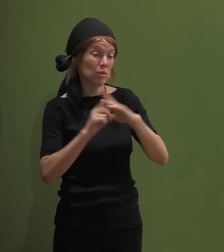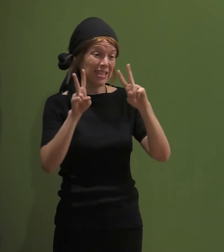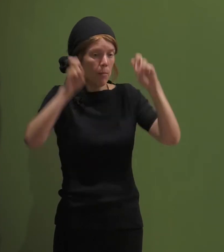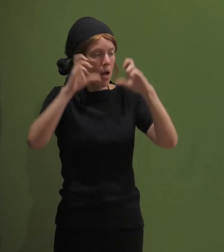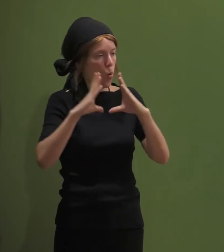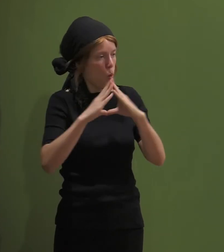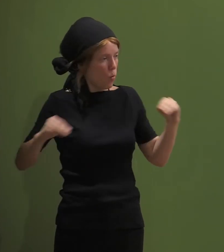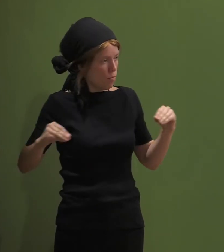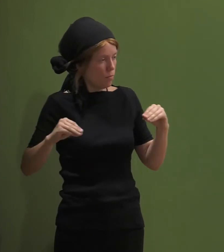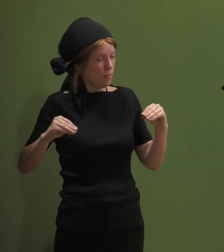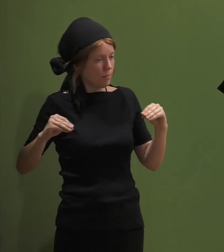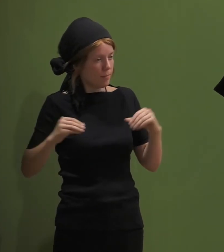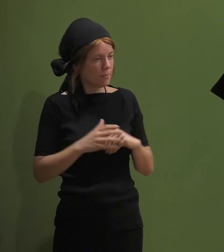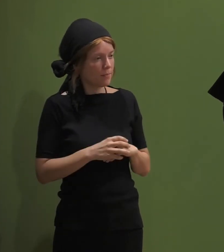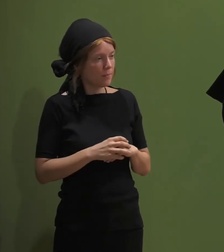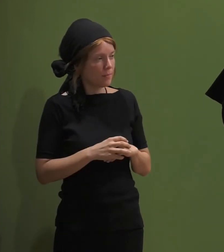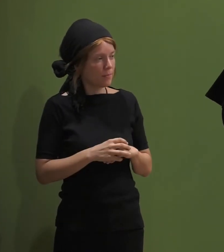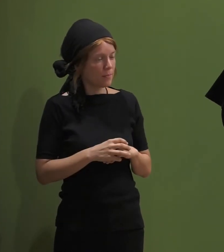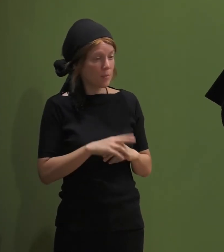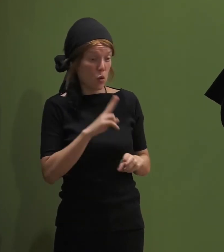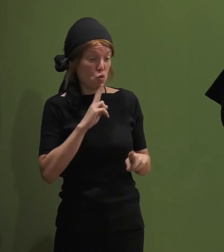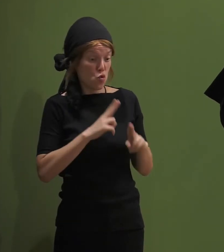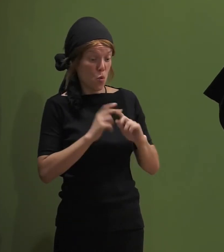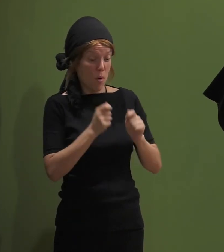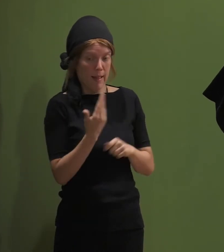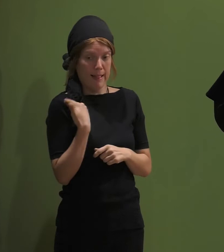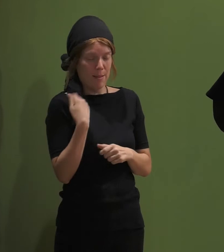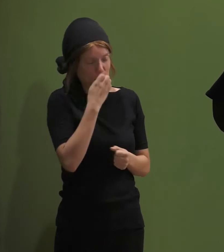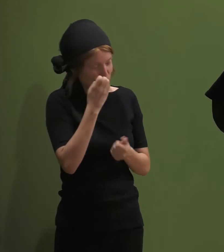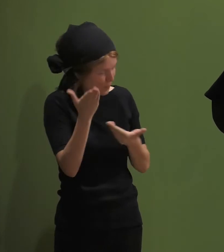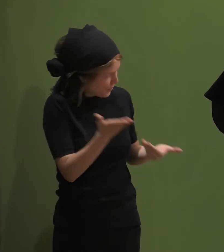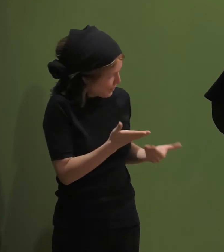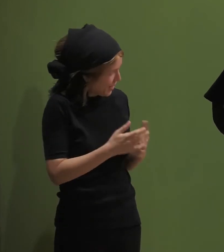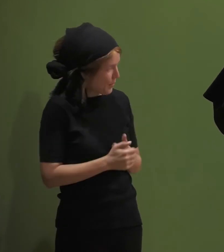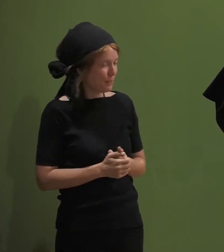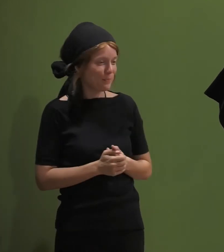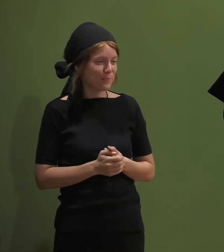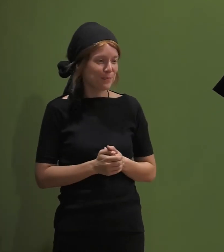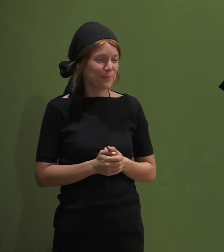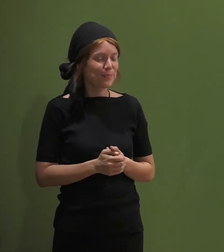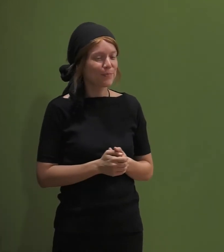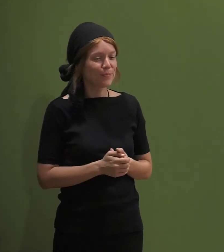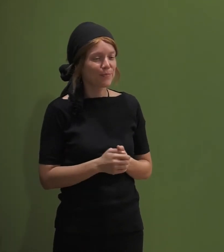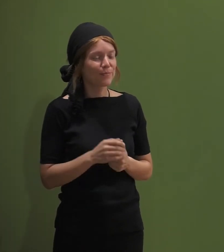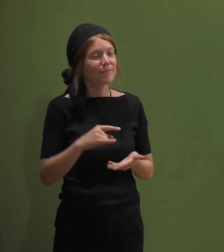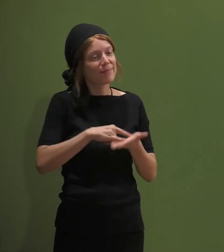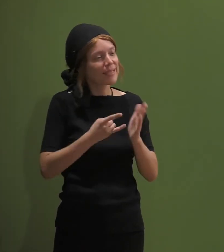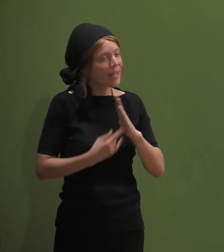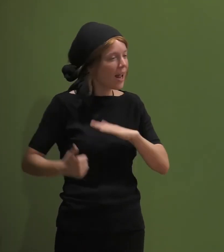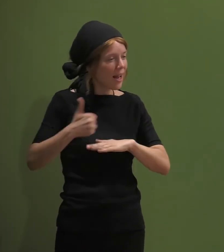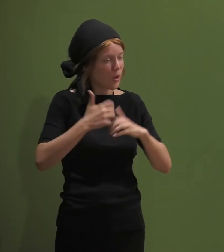universitarios desde su reciente nombramiento. Bienvenido a su alma mater, en la que se formó como ingeniero